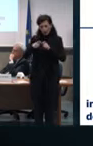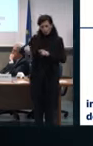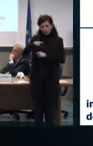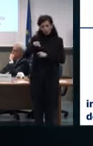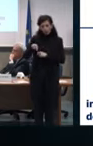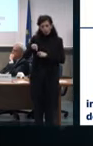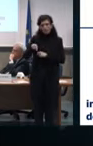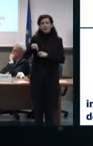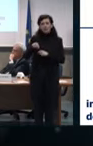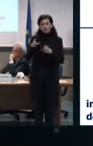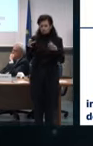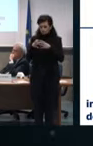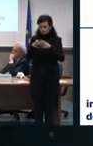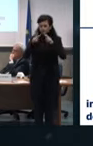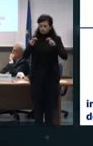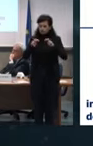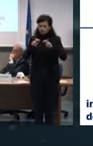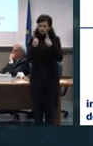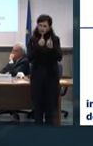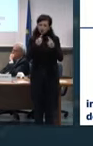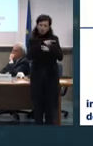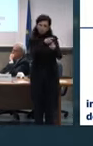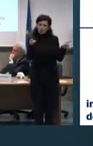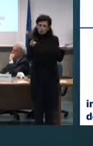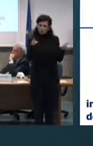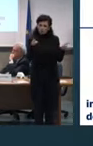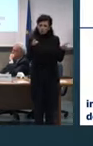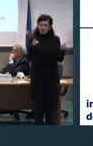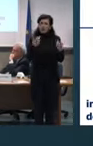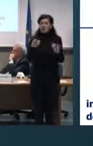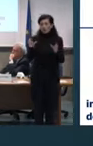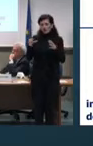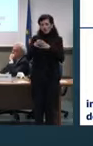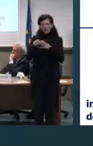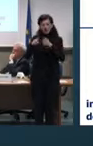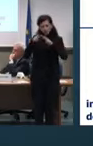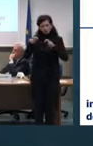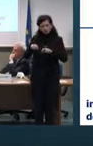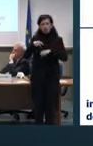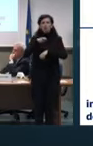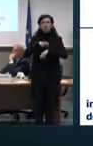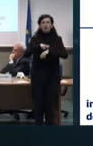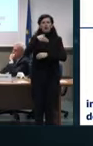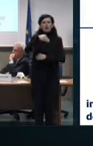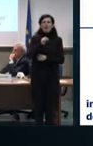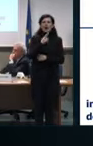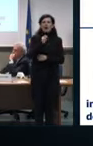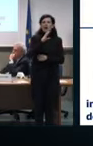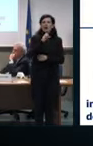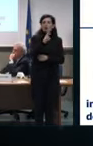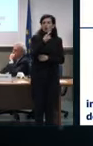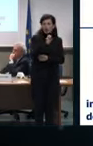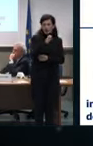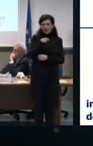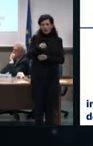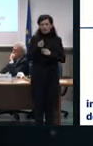due ma citando loro cito fondamentalmente tutto gruppo che lavora con loro il dottor manacor e che ha un